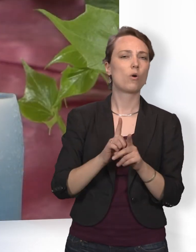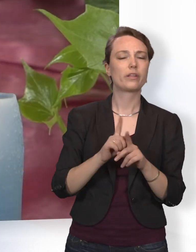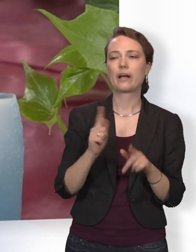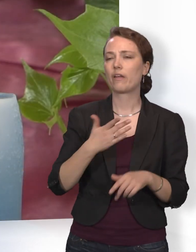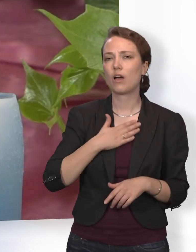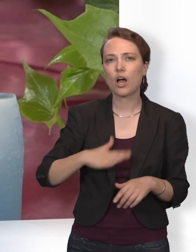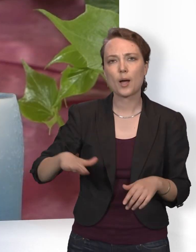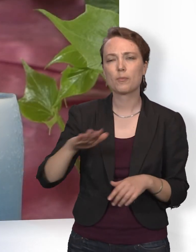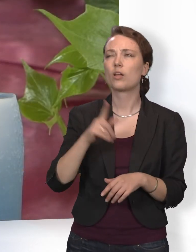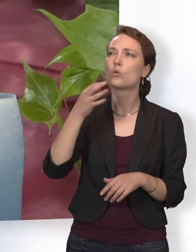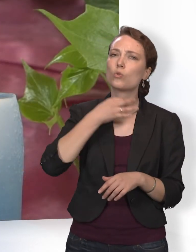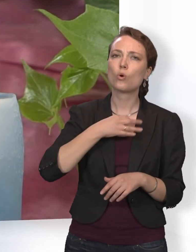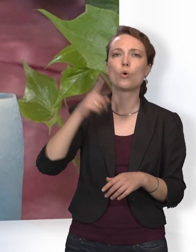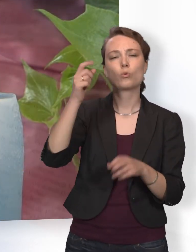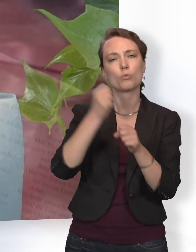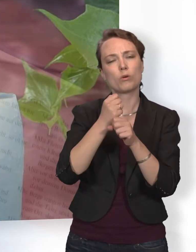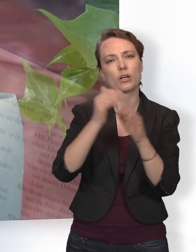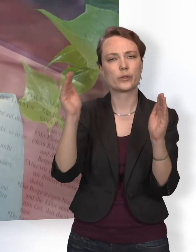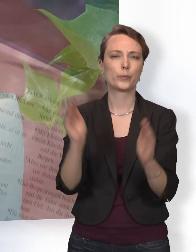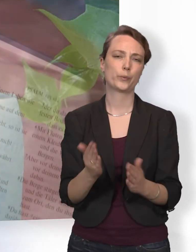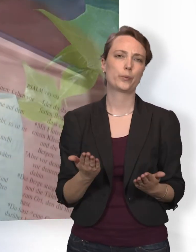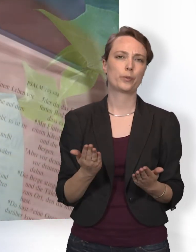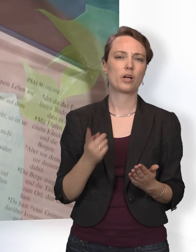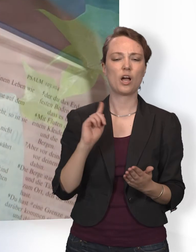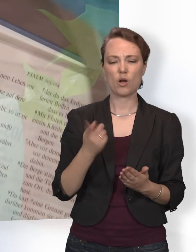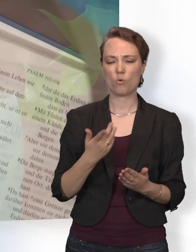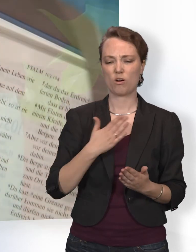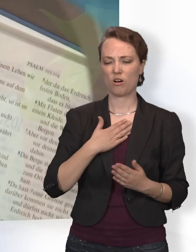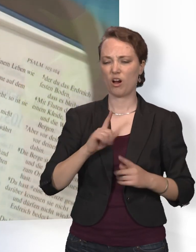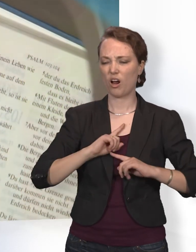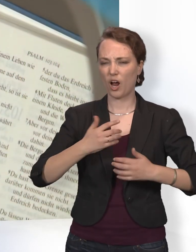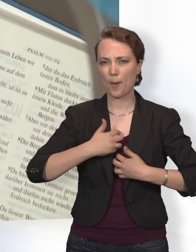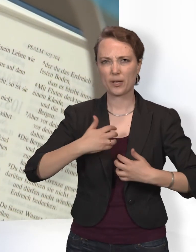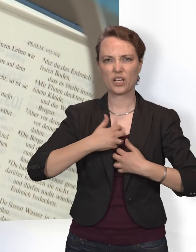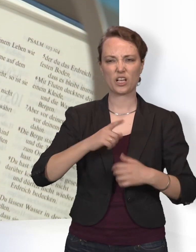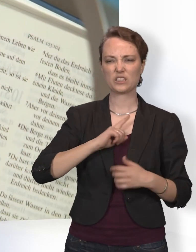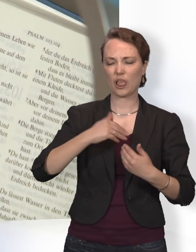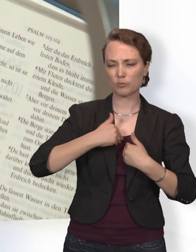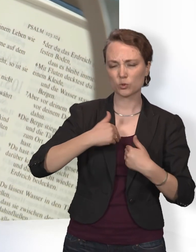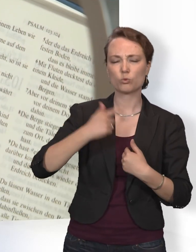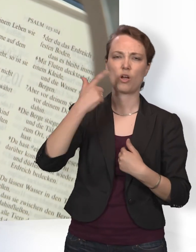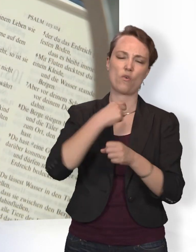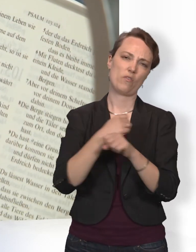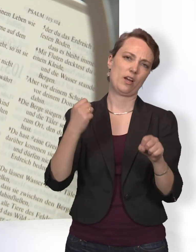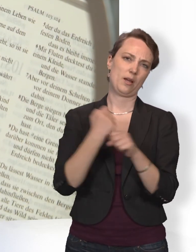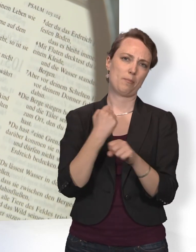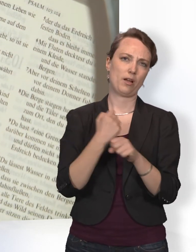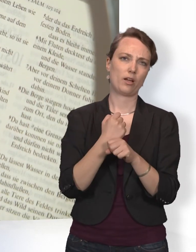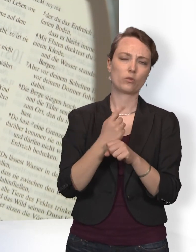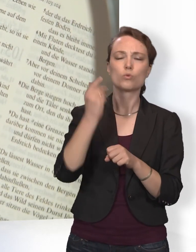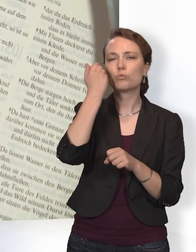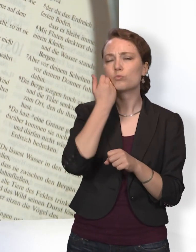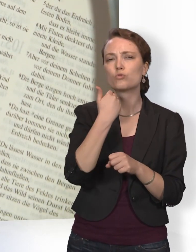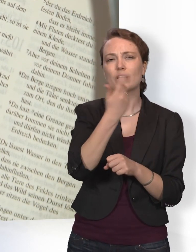Befreie uns Besitzende aus der Klammer von Habgier und Selbstsucht. Heiliger Gott, lass jeden Menschen etwas vom